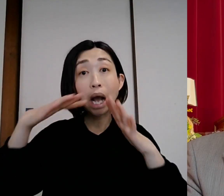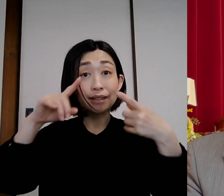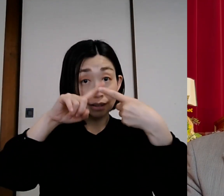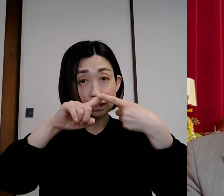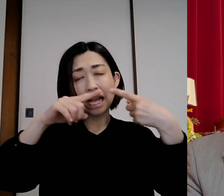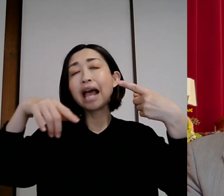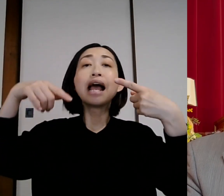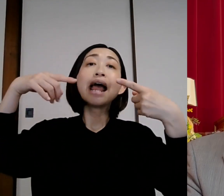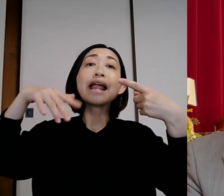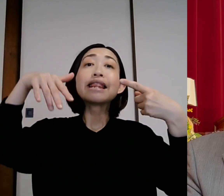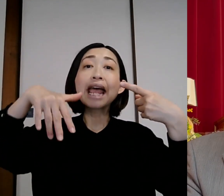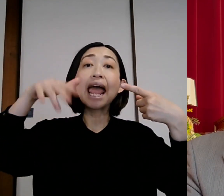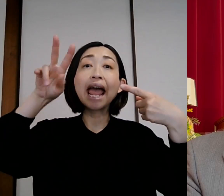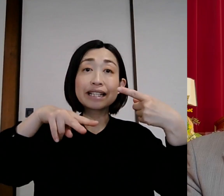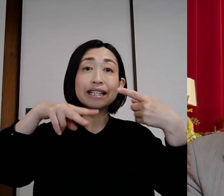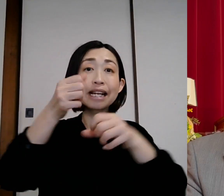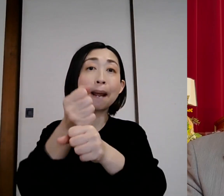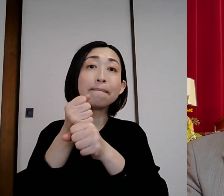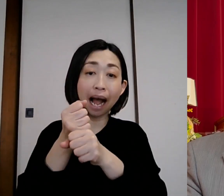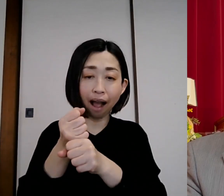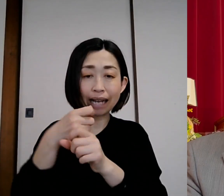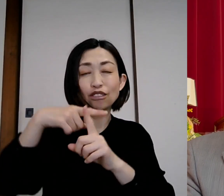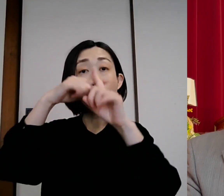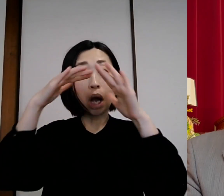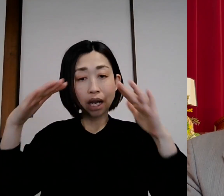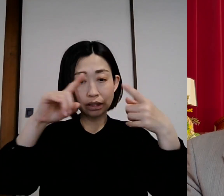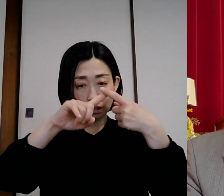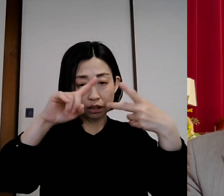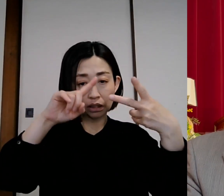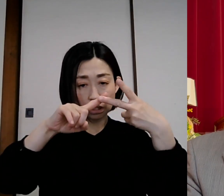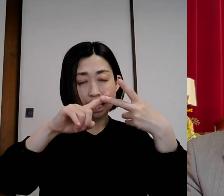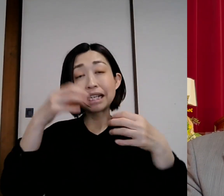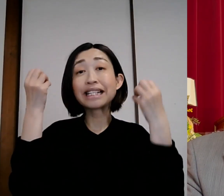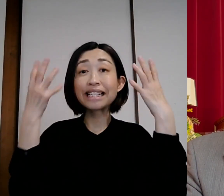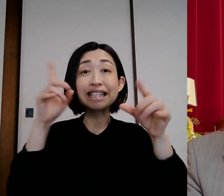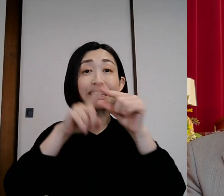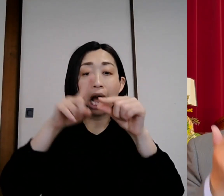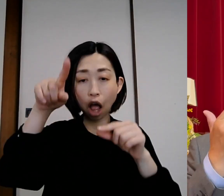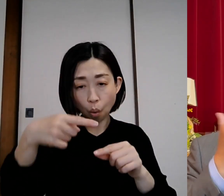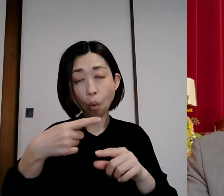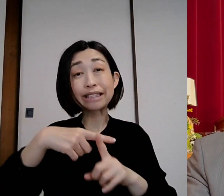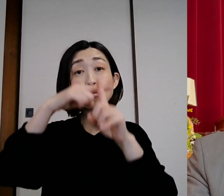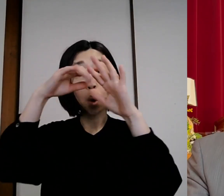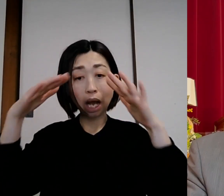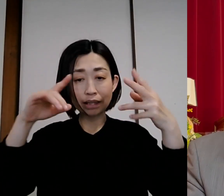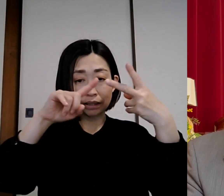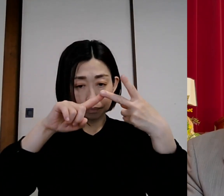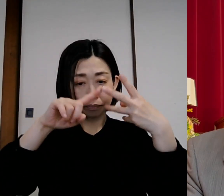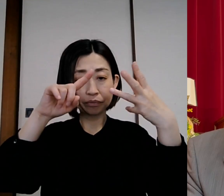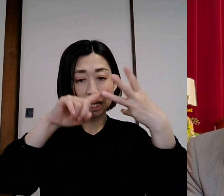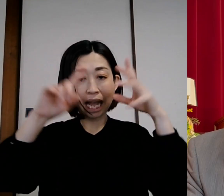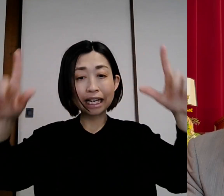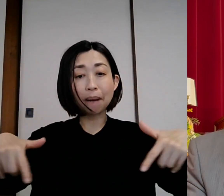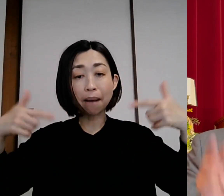多摩ヒルサイドチャーチ、エバーグリーンチャベル、調布三鷹樹脂開拓。この6つのためにですね、ぜひぜ